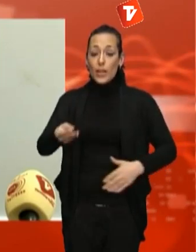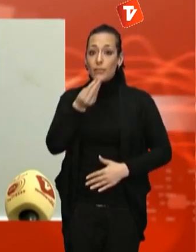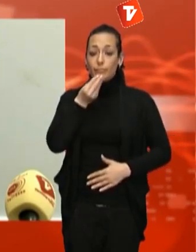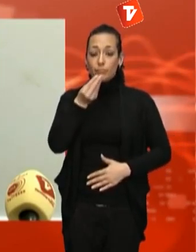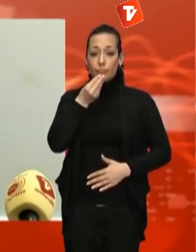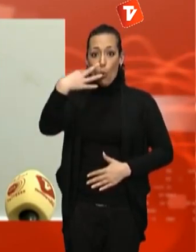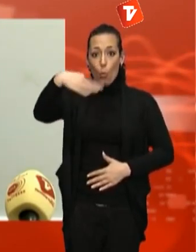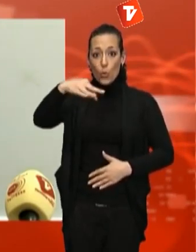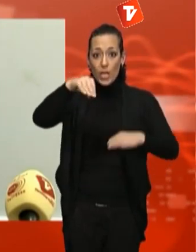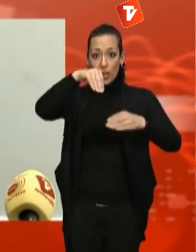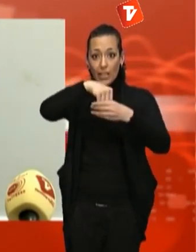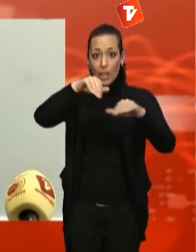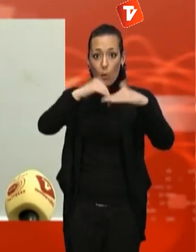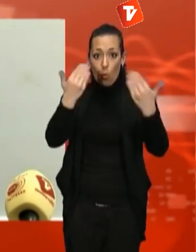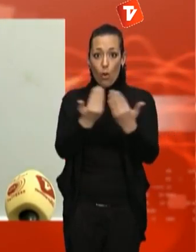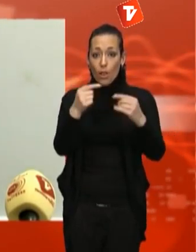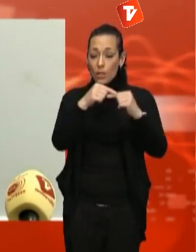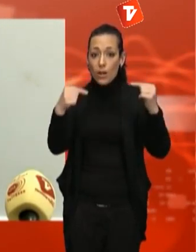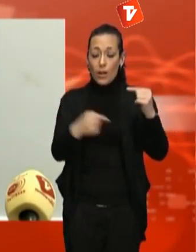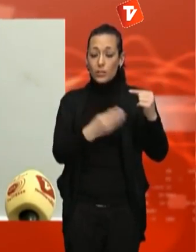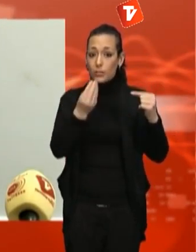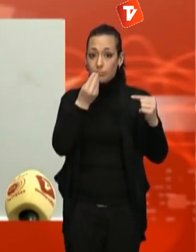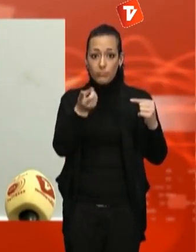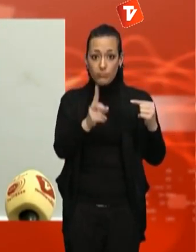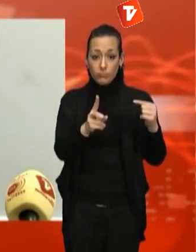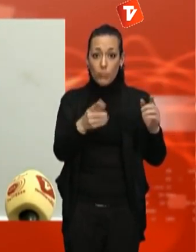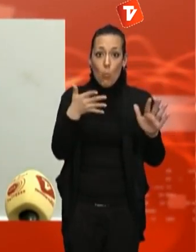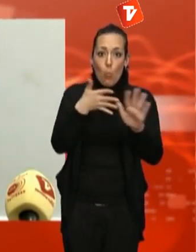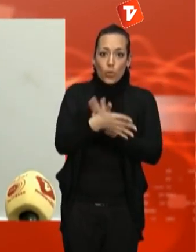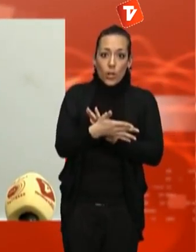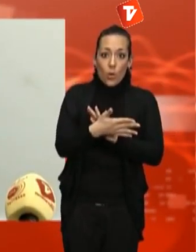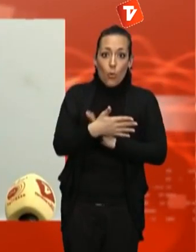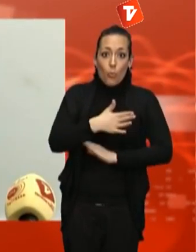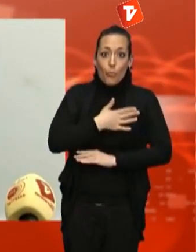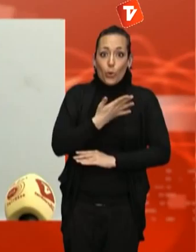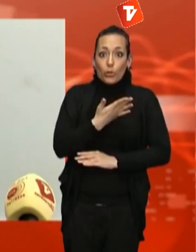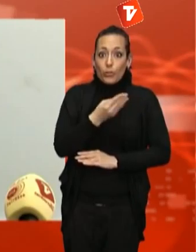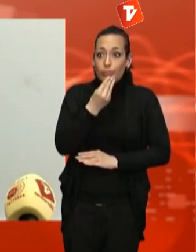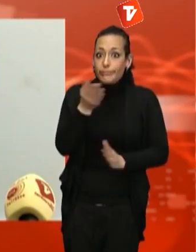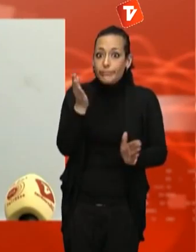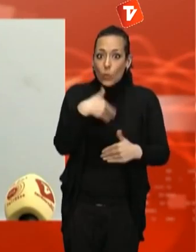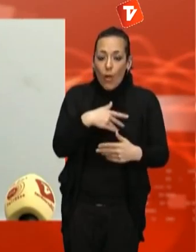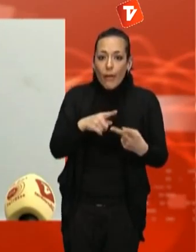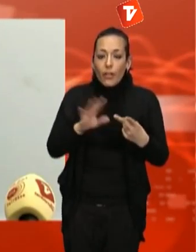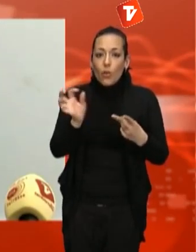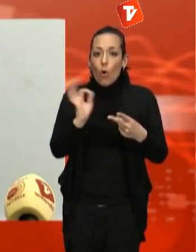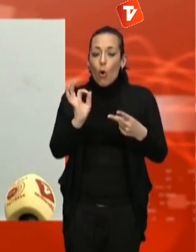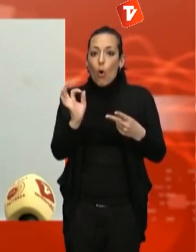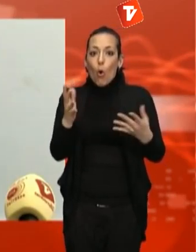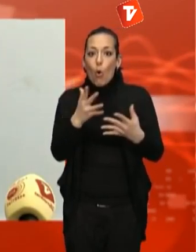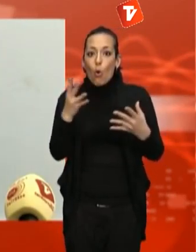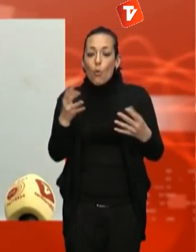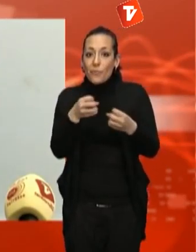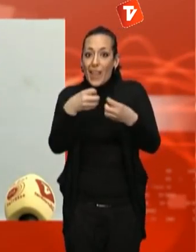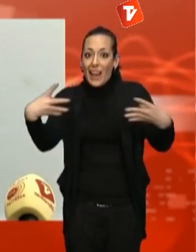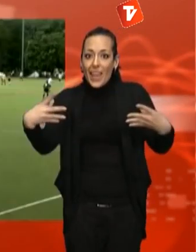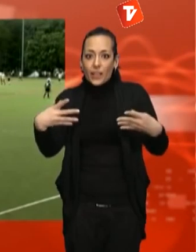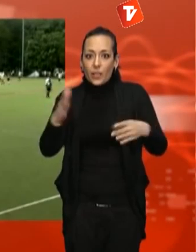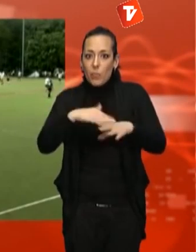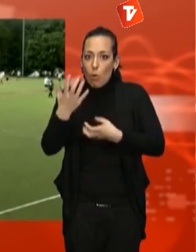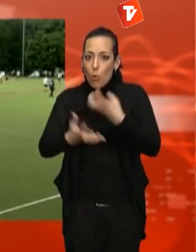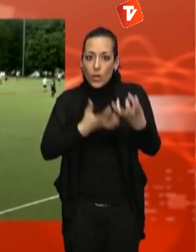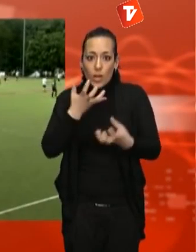resta no els fan perquè o no tenen o potser no tenen ni subministrament elèctric o coses a casa per poder cuinar o el que sigui.